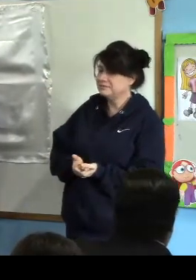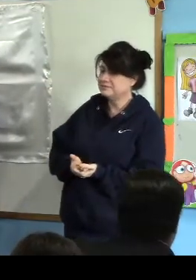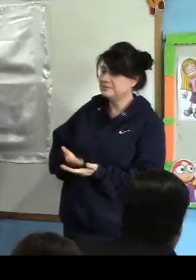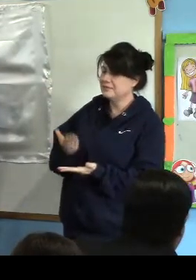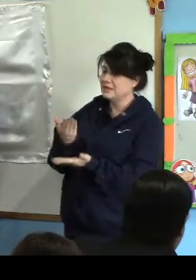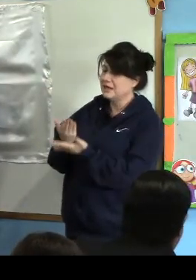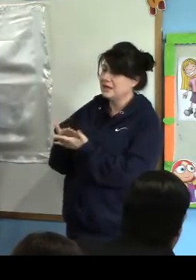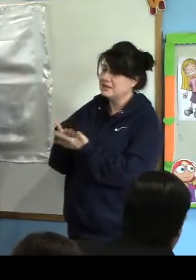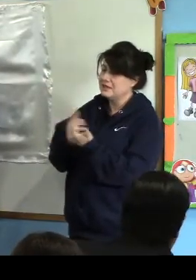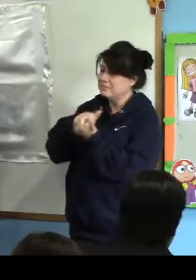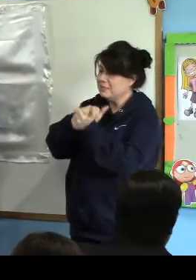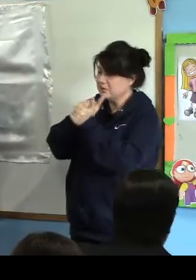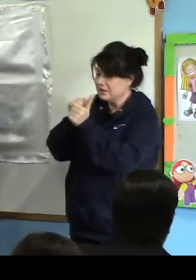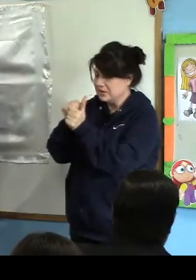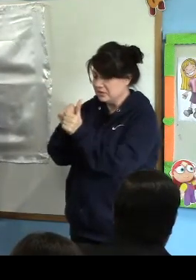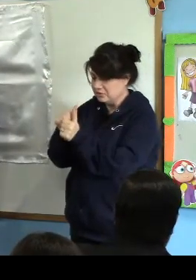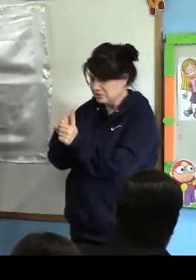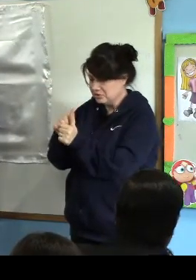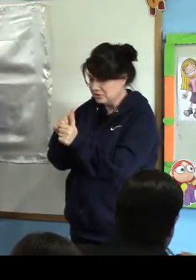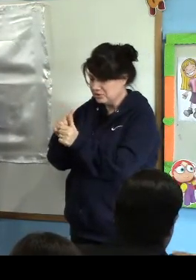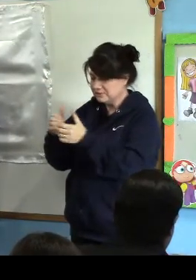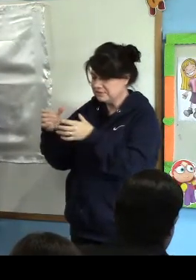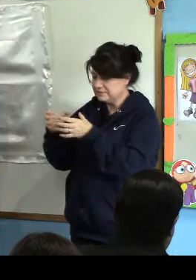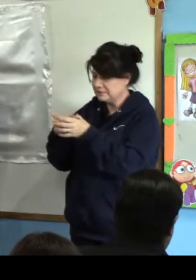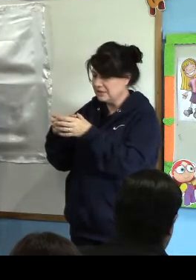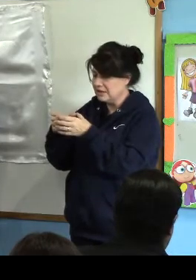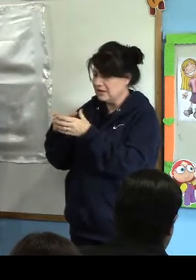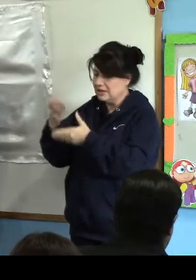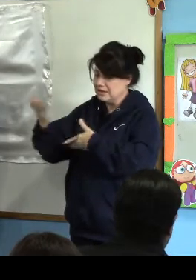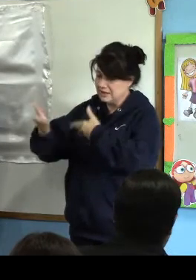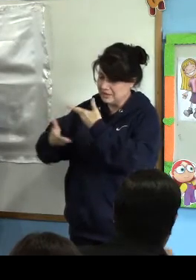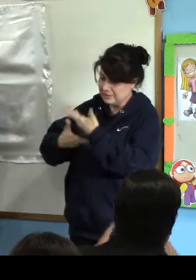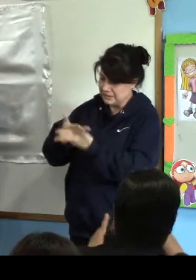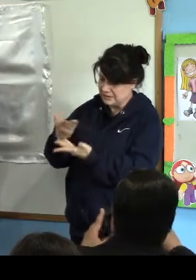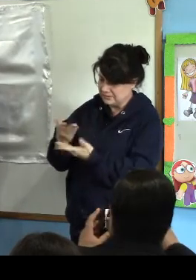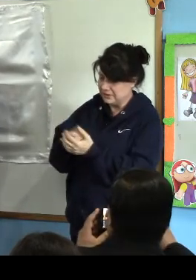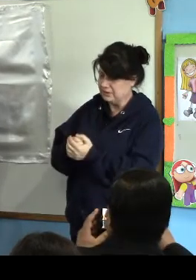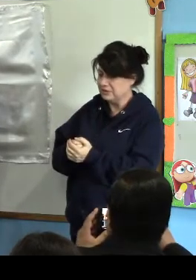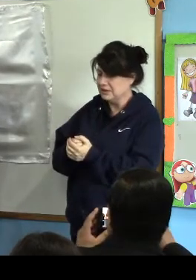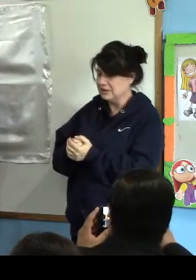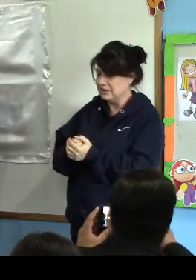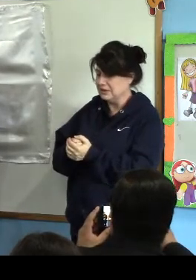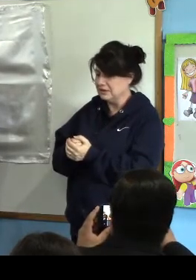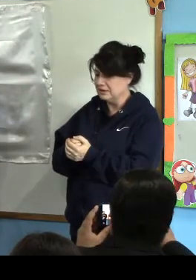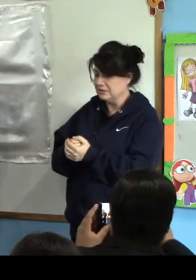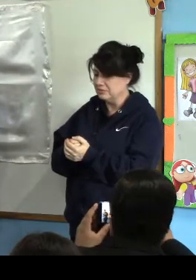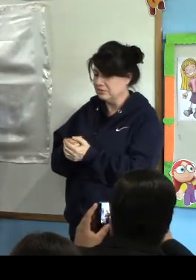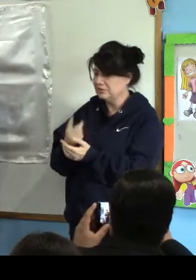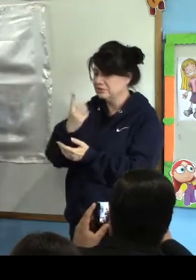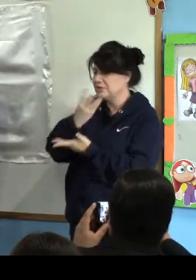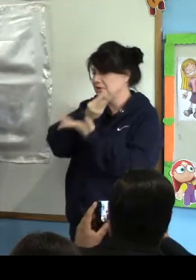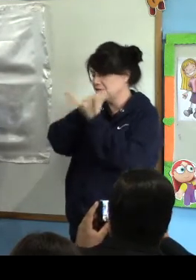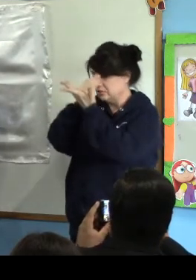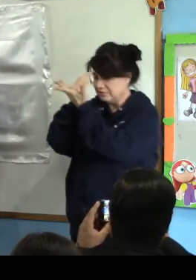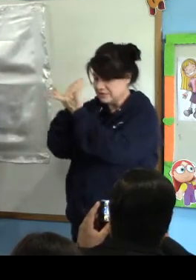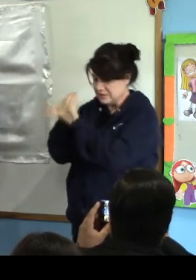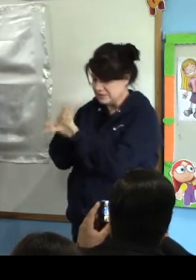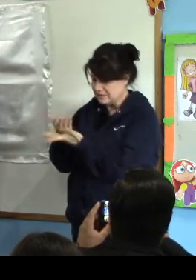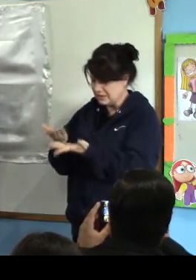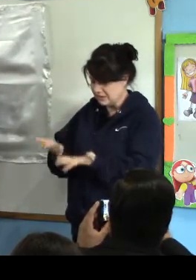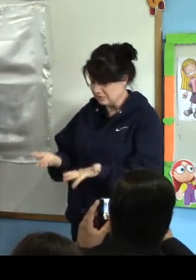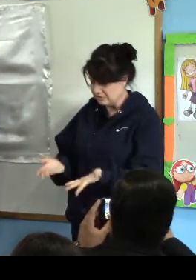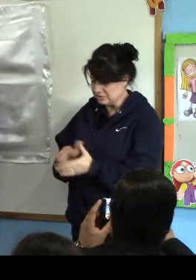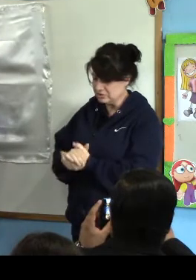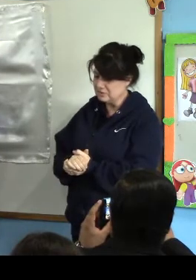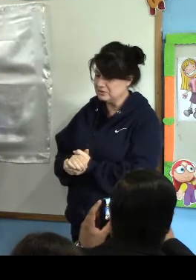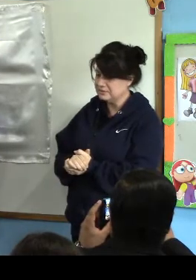sábado. Te pedimos que estés con nosotros, que estés participando en nuestra reunión, que tu presencia